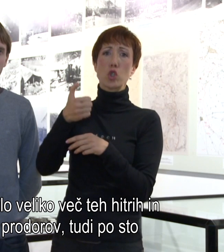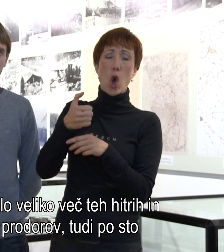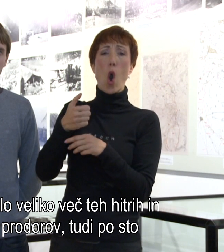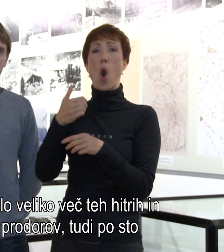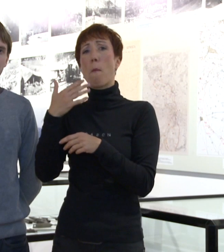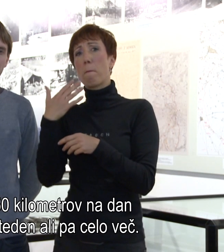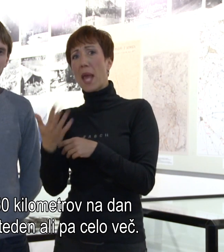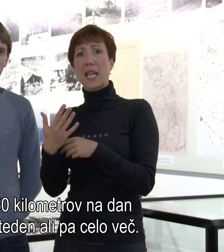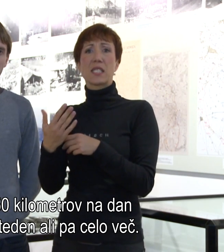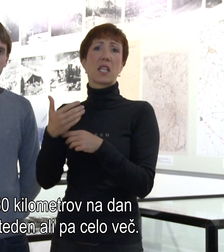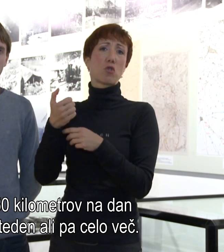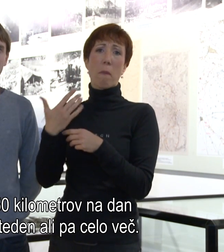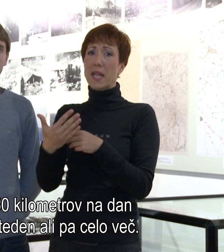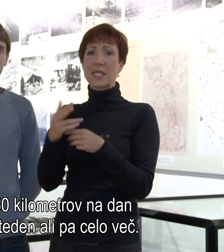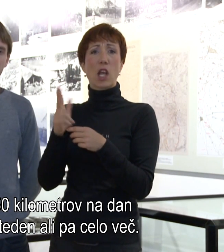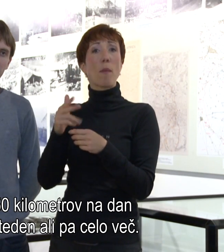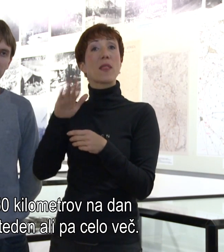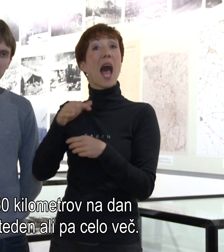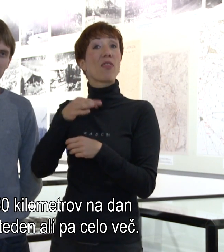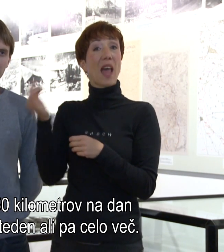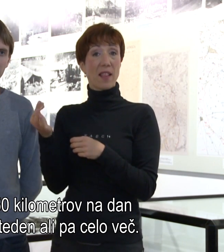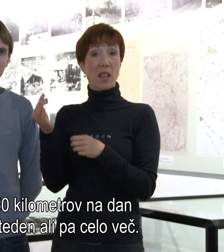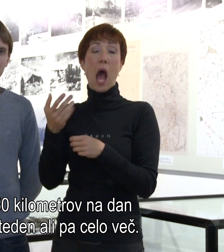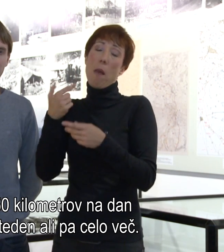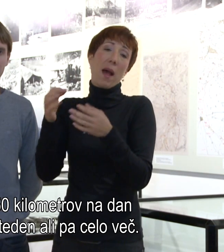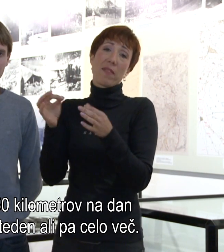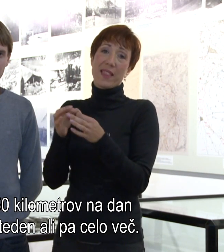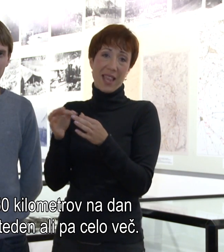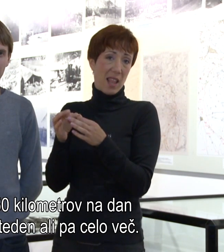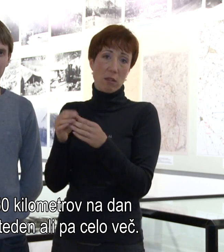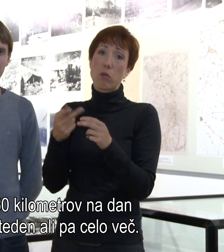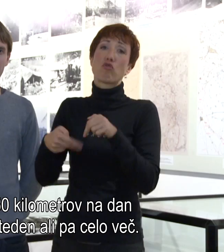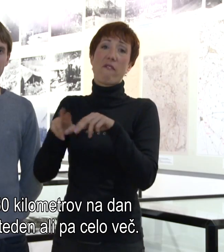km dnevno, oziroma da tedensko niti ne govorimo.